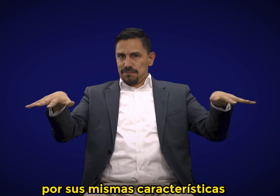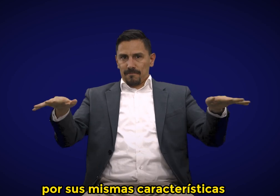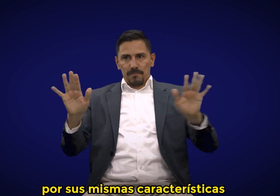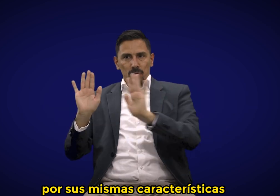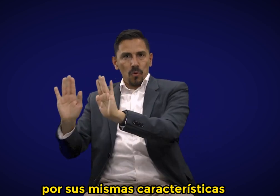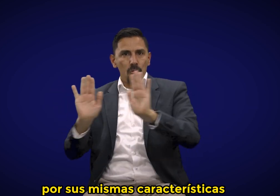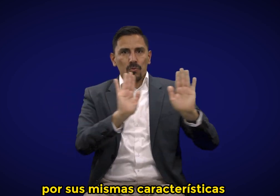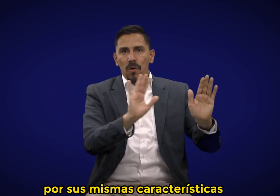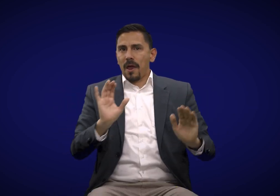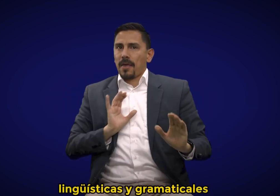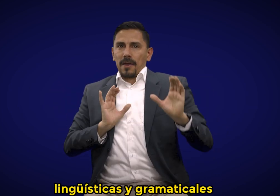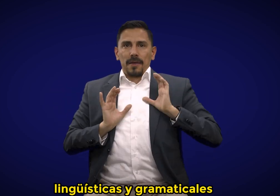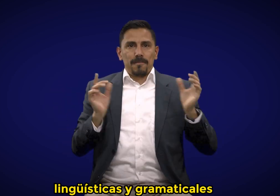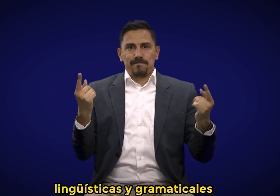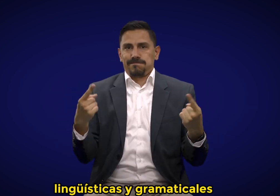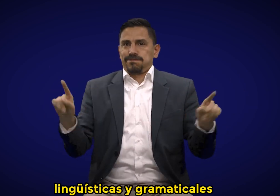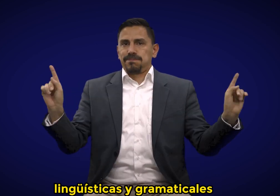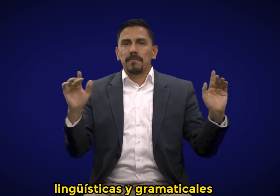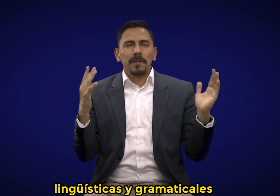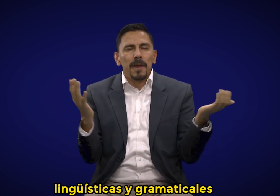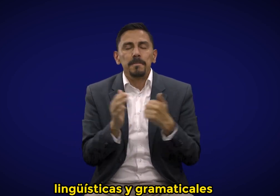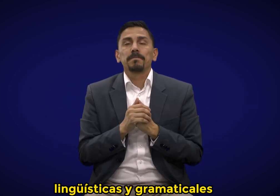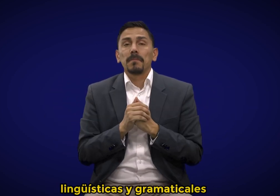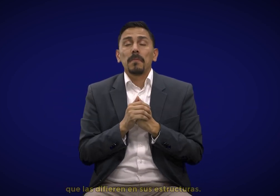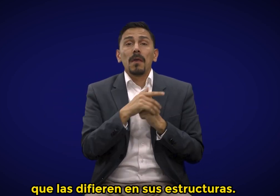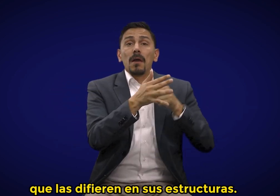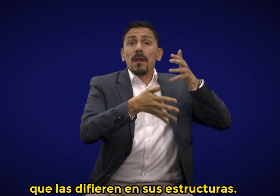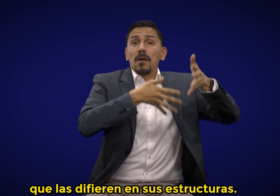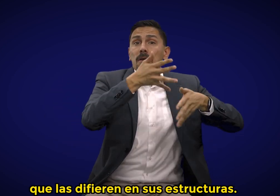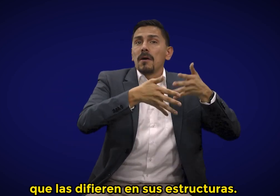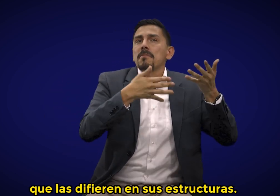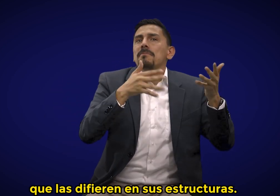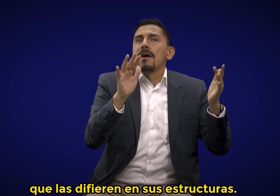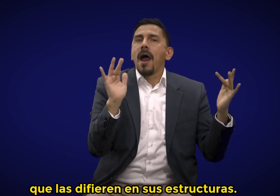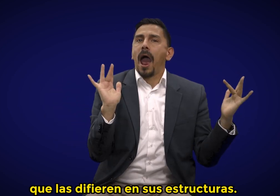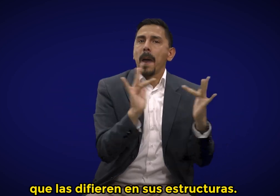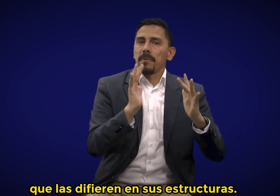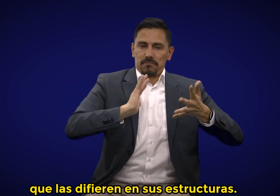mismas características lingüísticas y gramaticales que las difieren en sus estructuras.